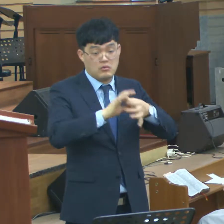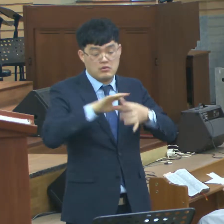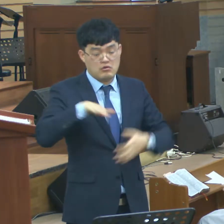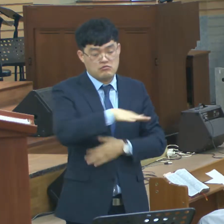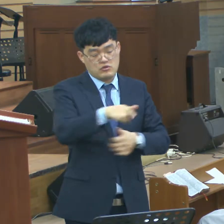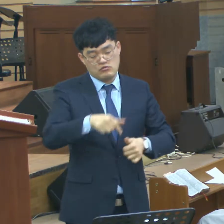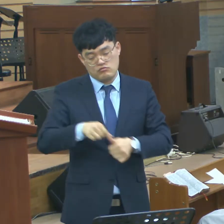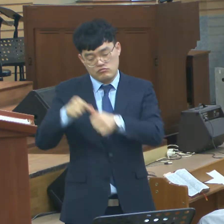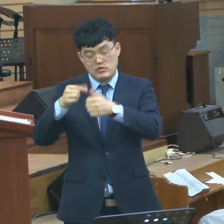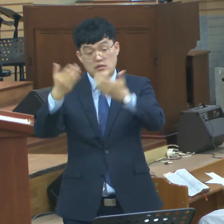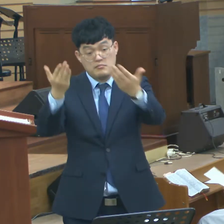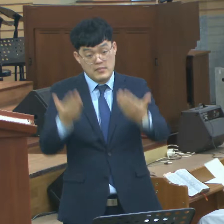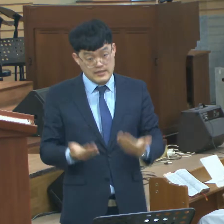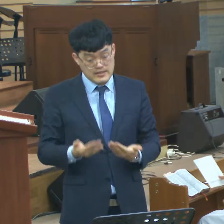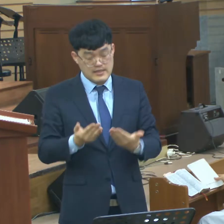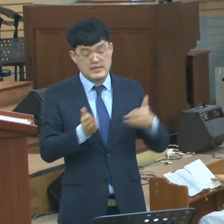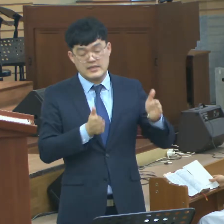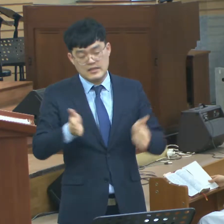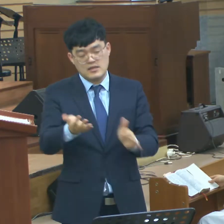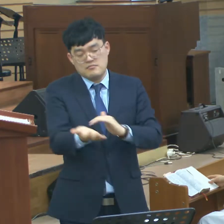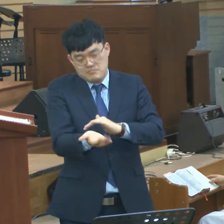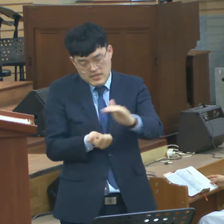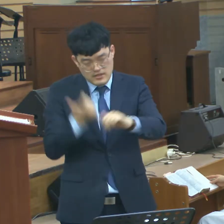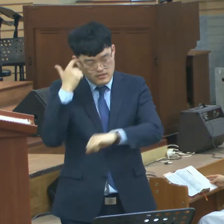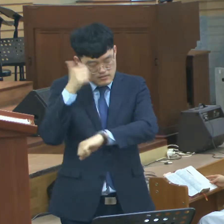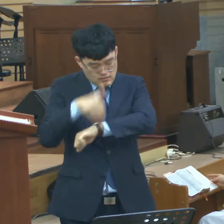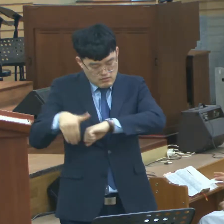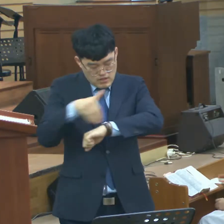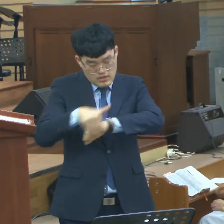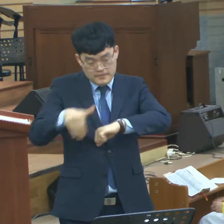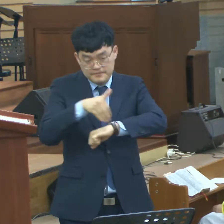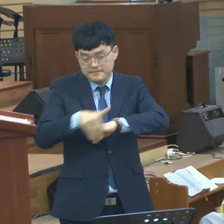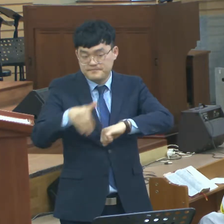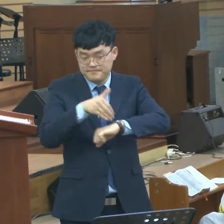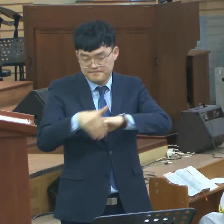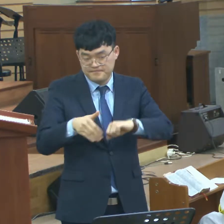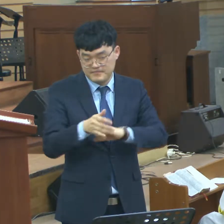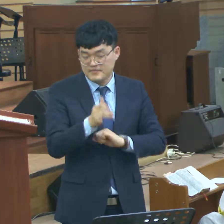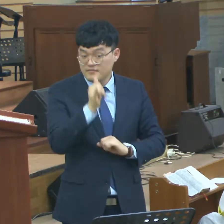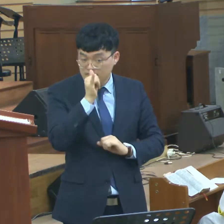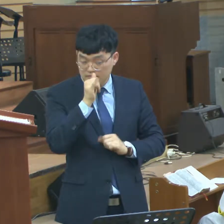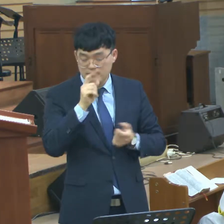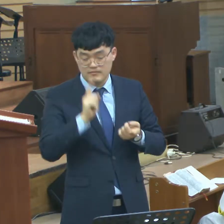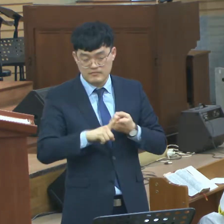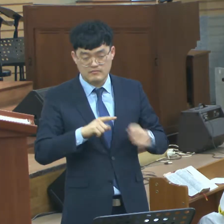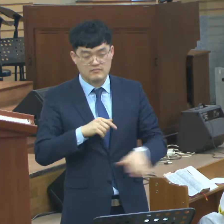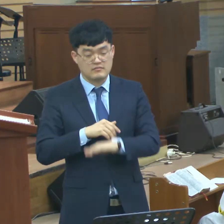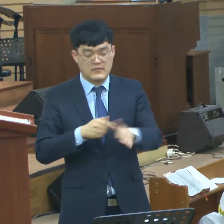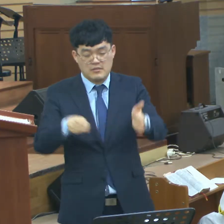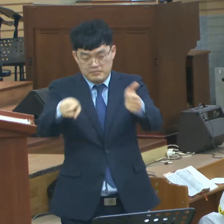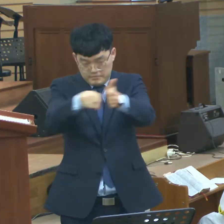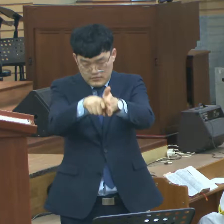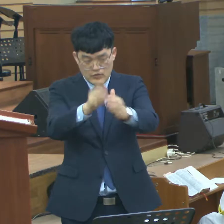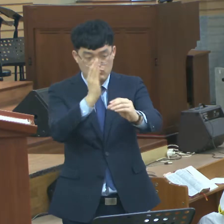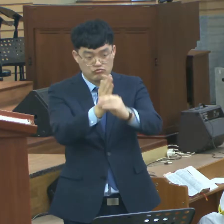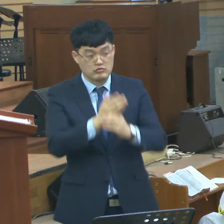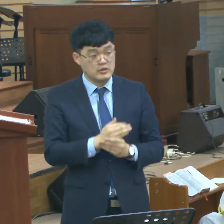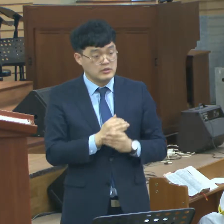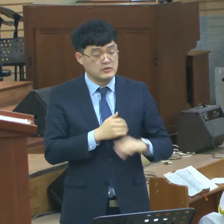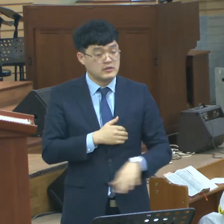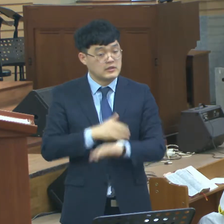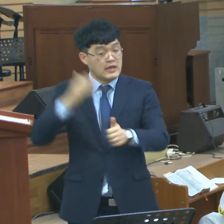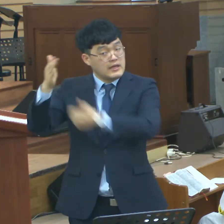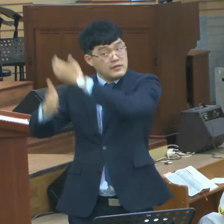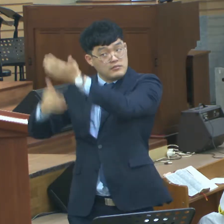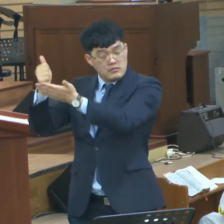길을 열어놓으셨다. 우리는 그렇게 성경을 받아들입니다. 하나님과 우리의 차이점은 이런 거예요. 우리가